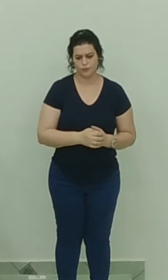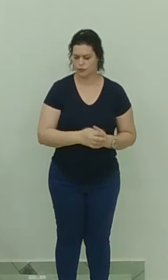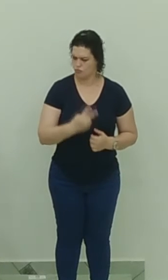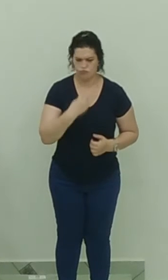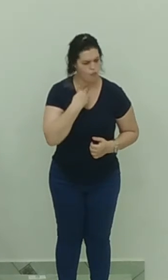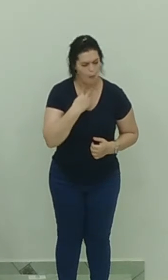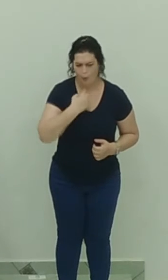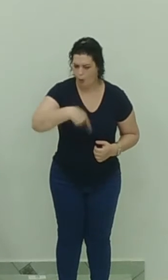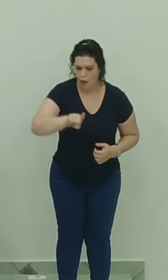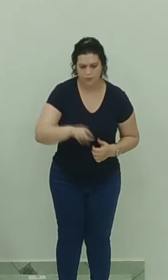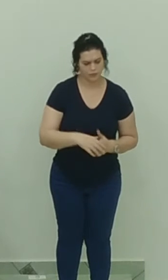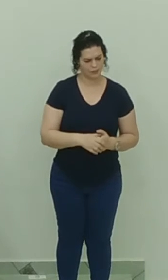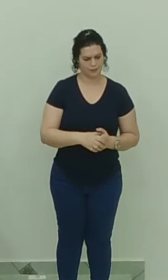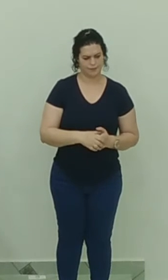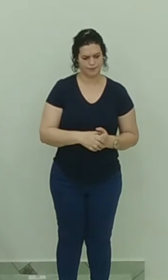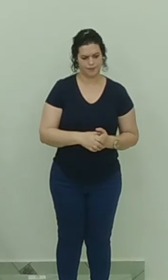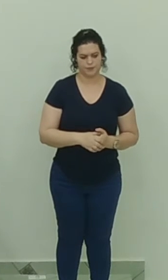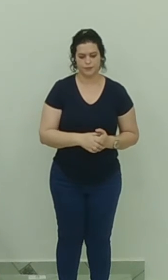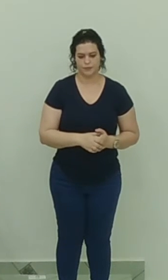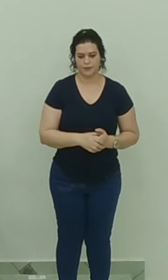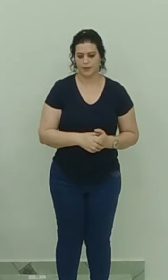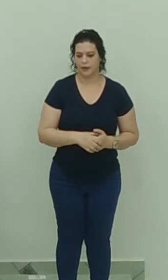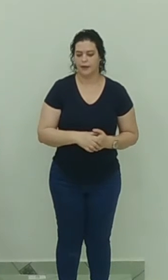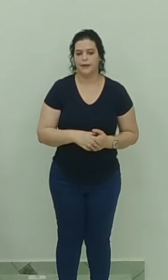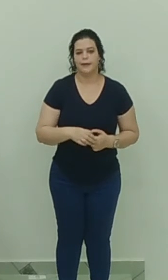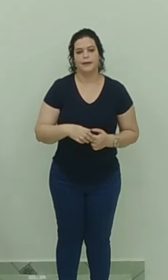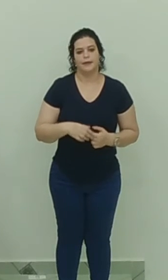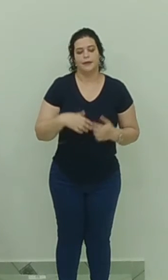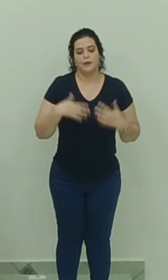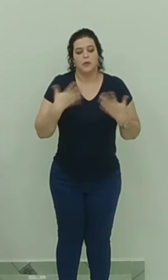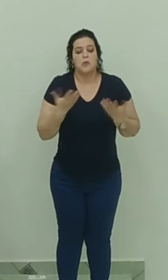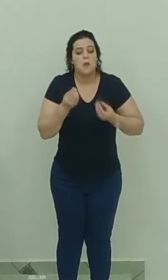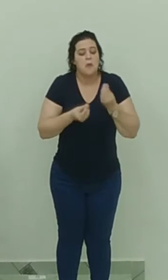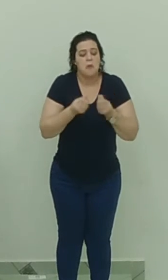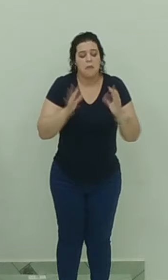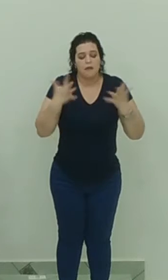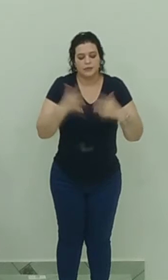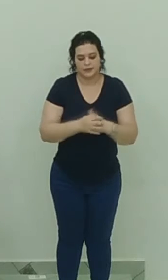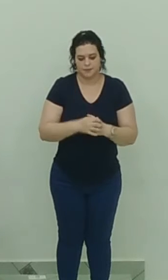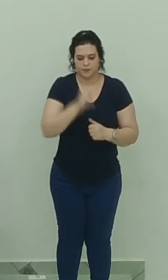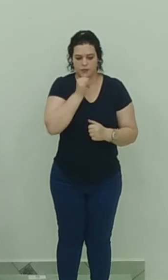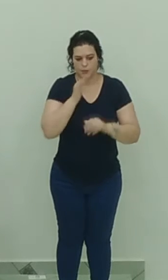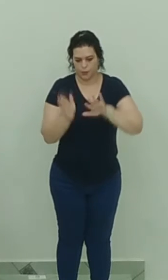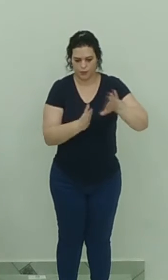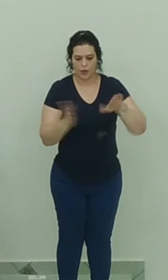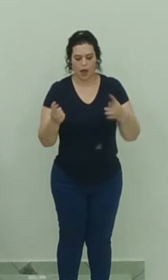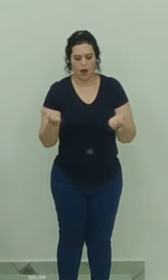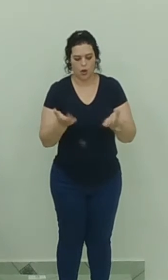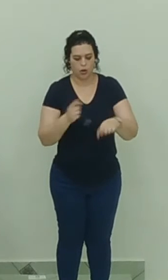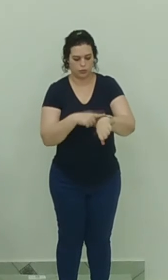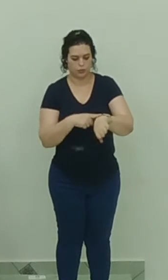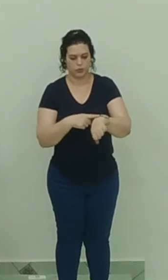fica, vai ou não vai, começa um curso ou não começa. Se você ficar pensando, se você vai